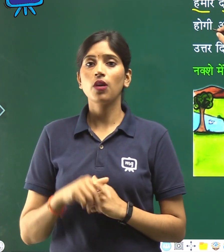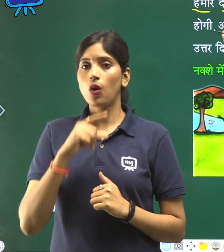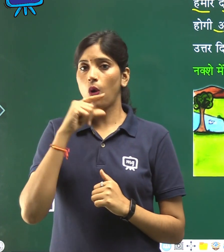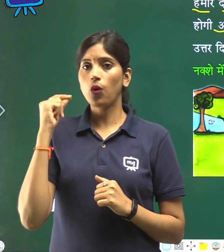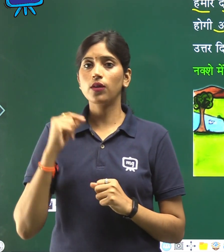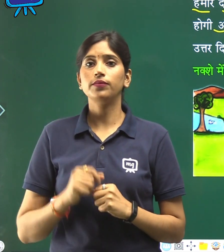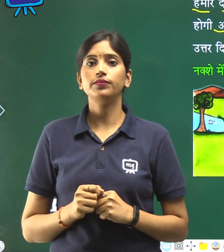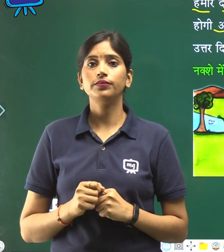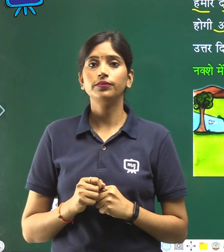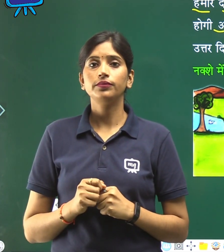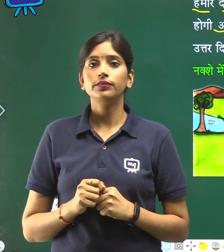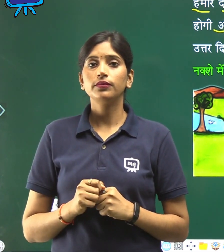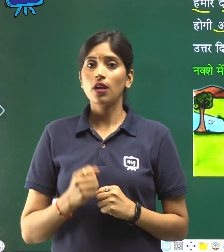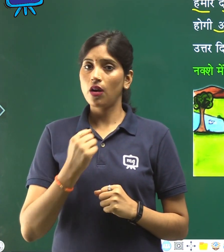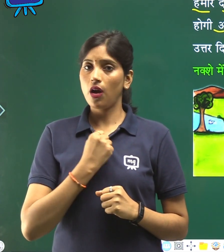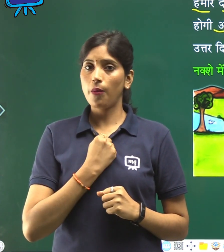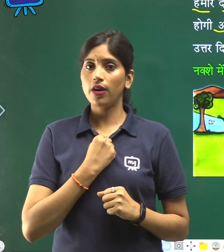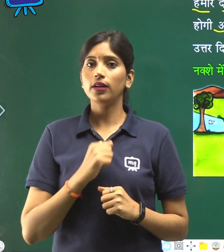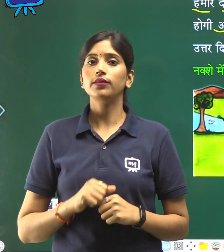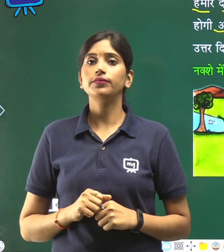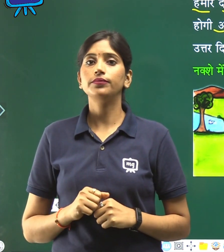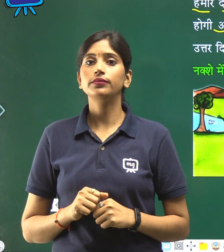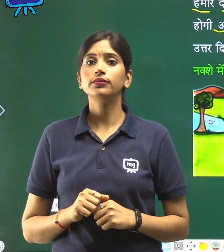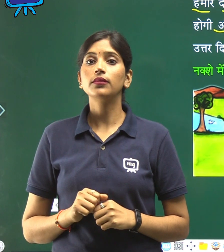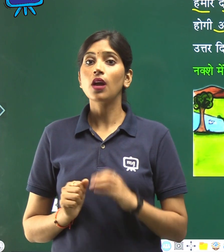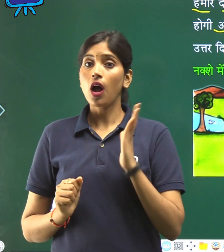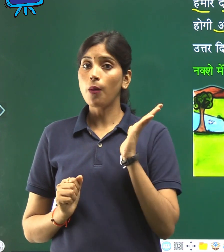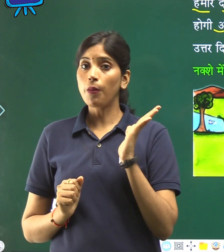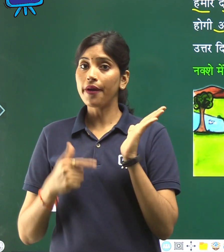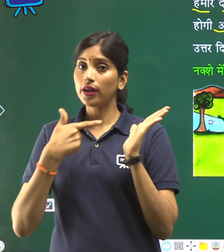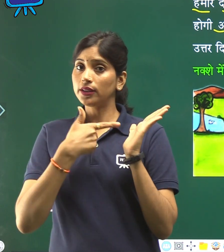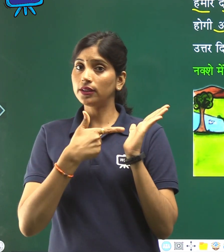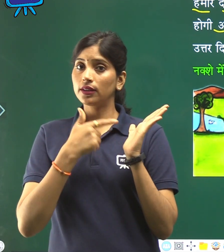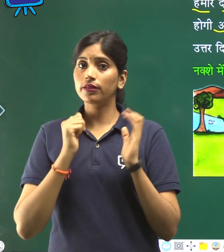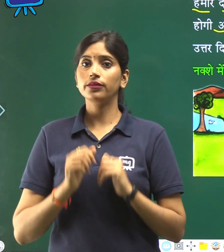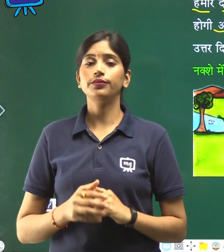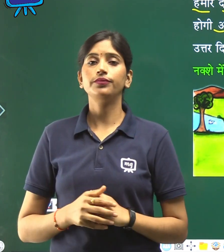और हमारे बाएं हाथ की तरफ